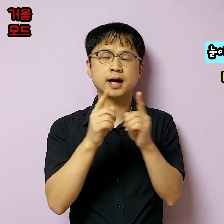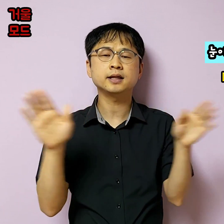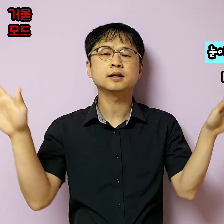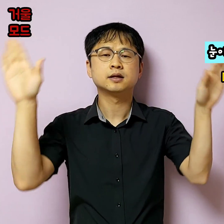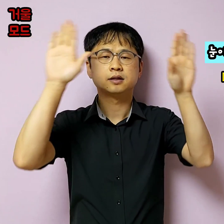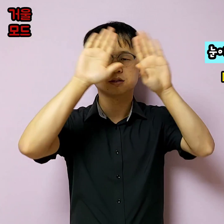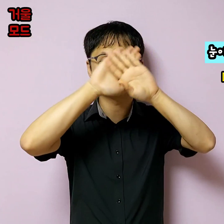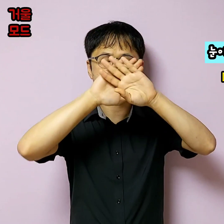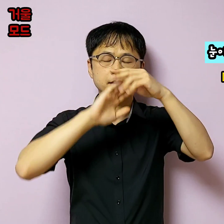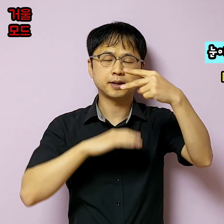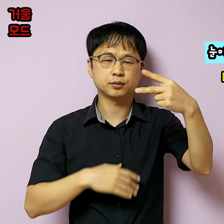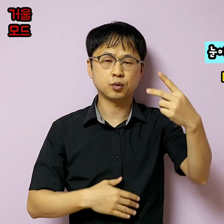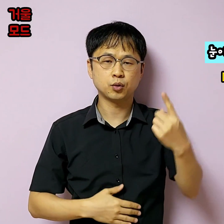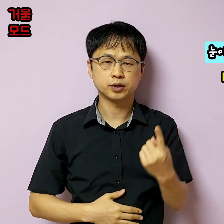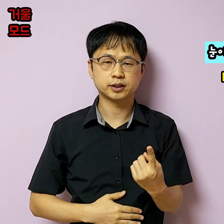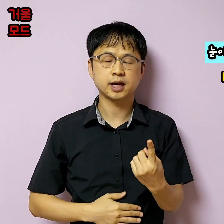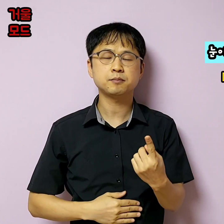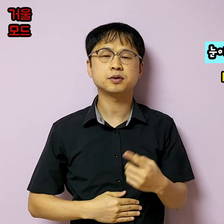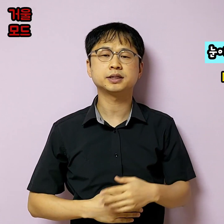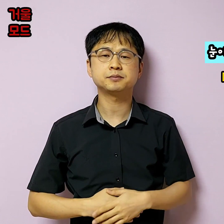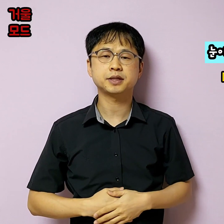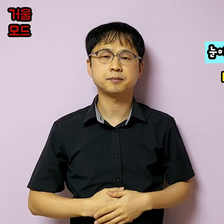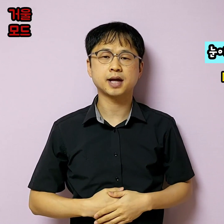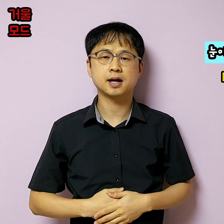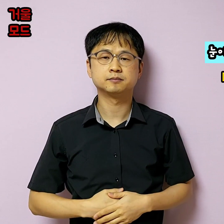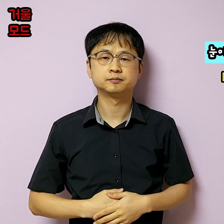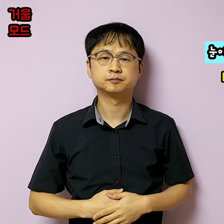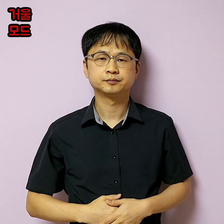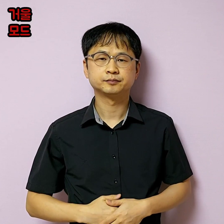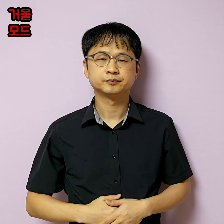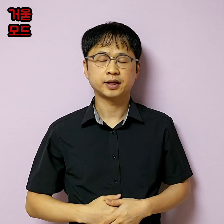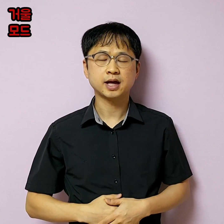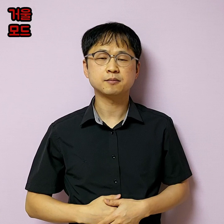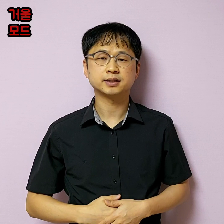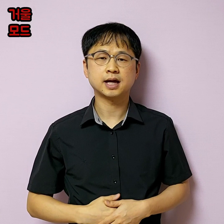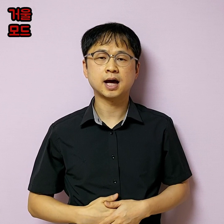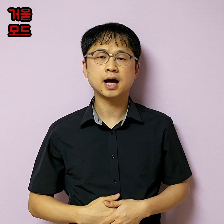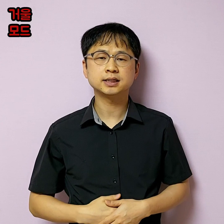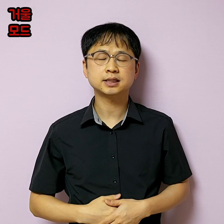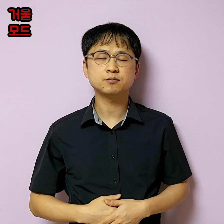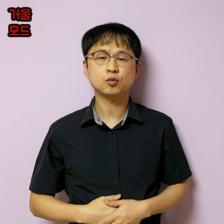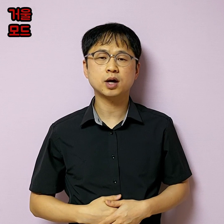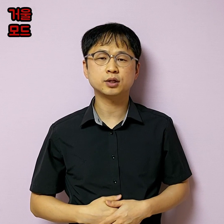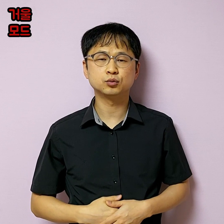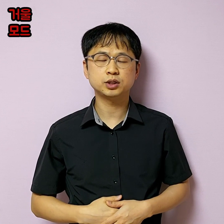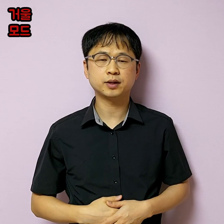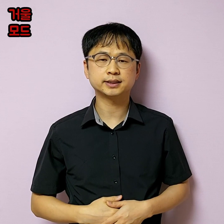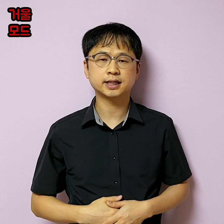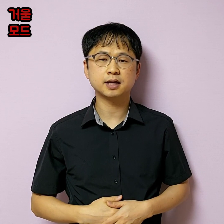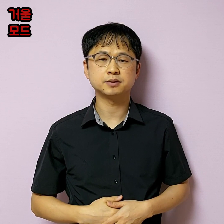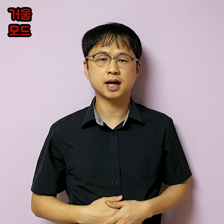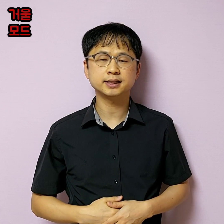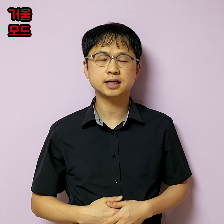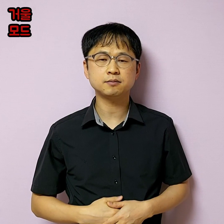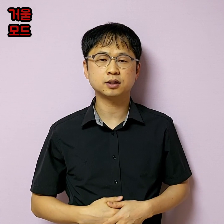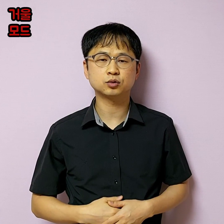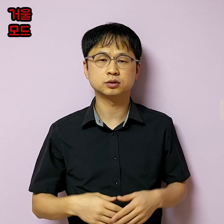만난 그 밤에도 이렇게 표현하시면 됩니다. 네, 다음 가사. 한참 동안 눈이 왔잖아입니다. 한참이라는